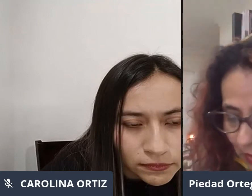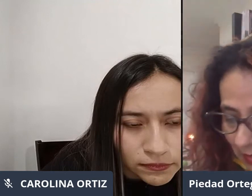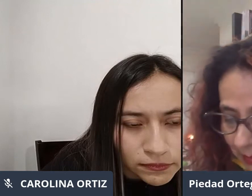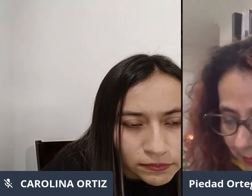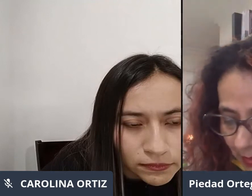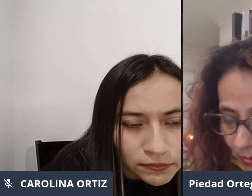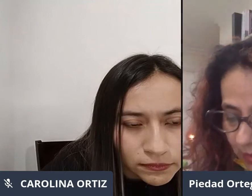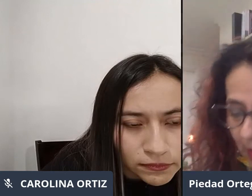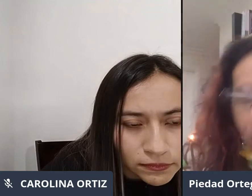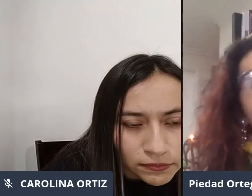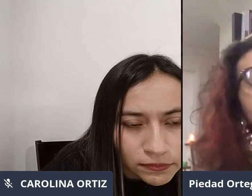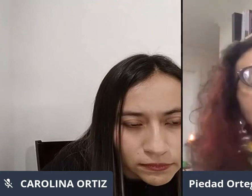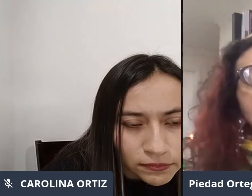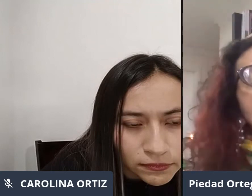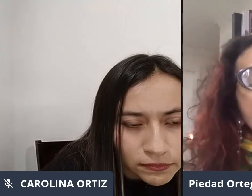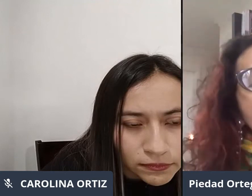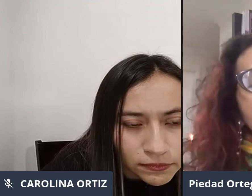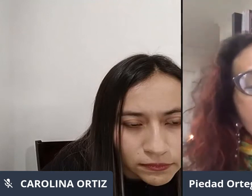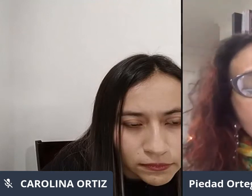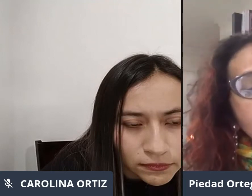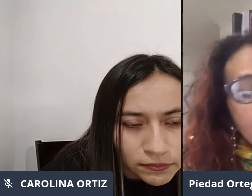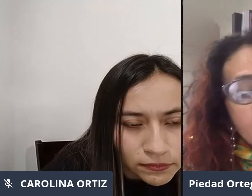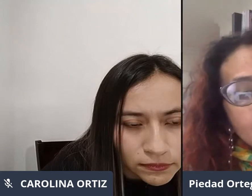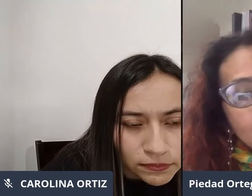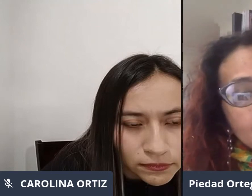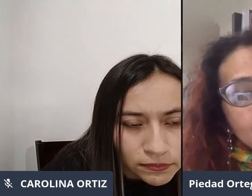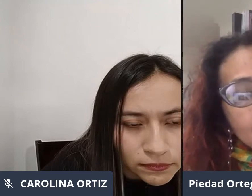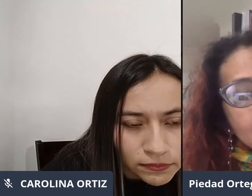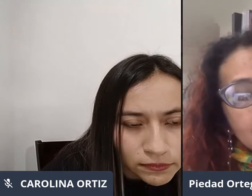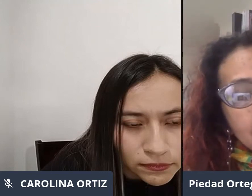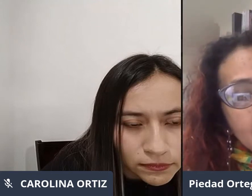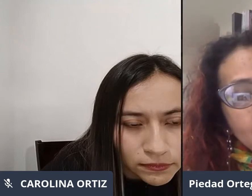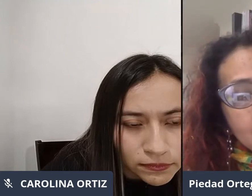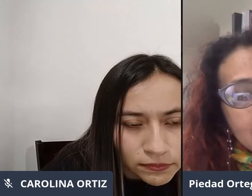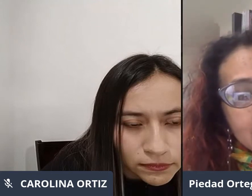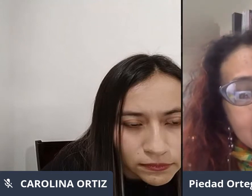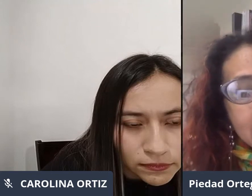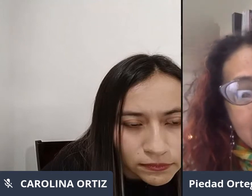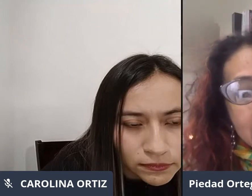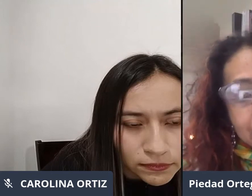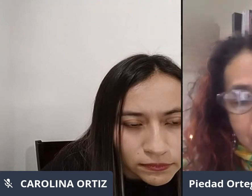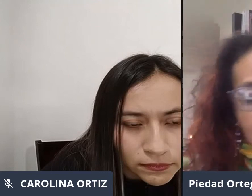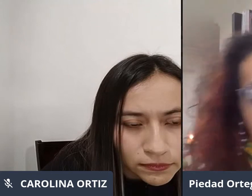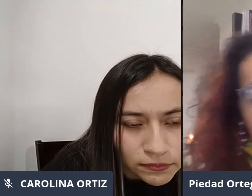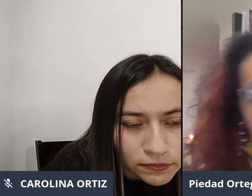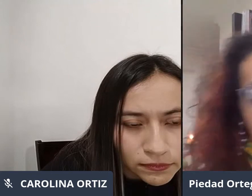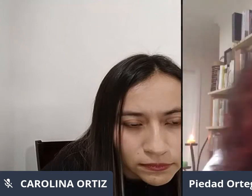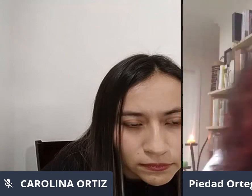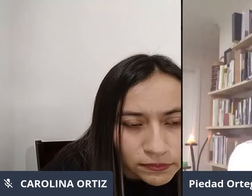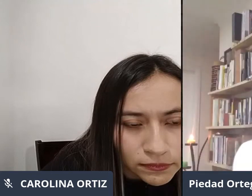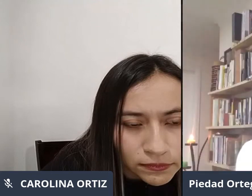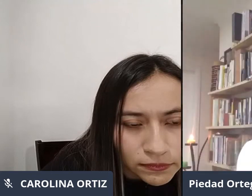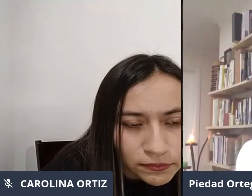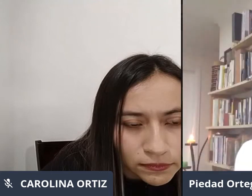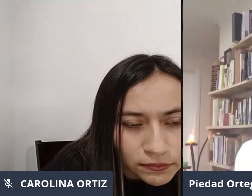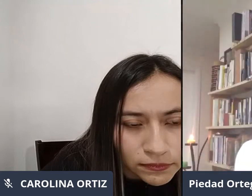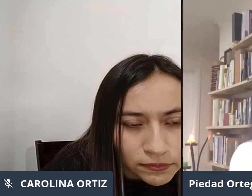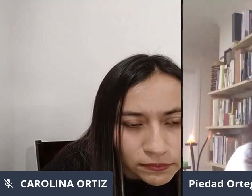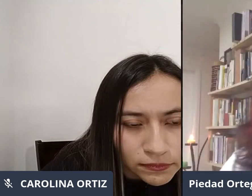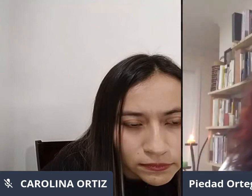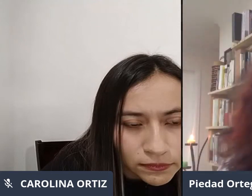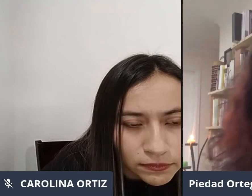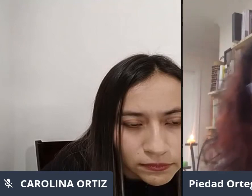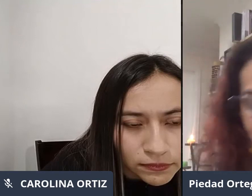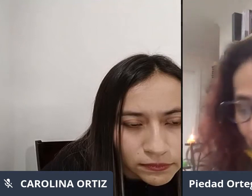es una pedagogía de lo común porque para nosotros la pedagogía crítica es un proyecto de